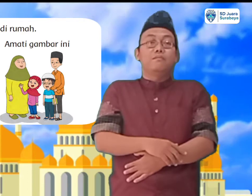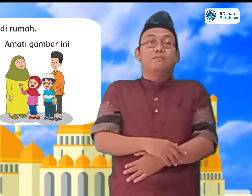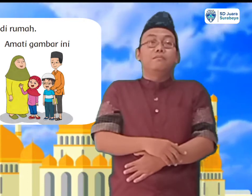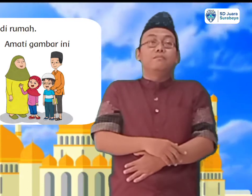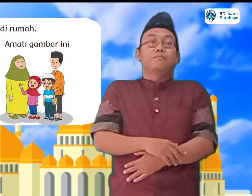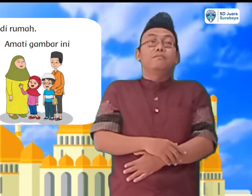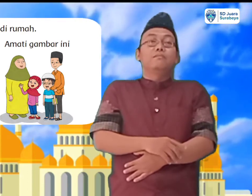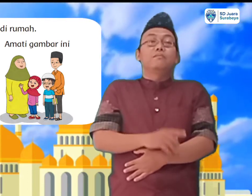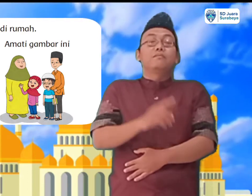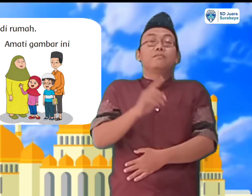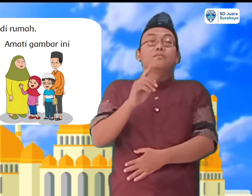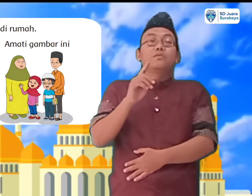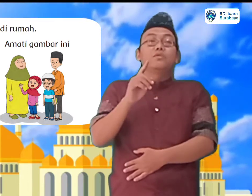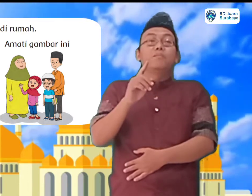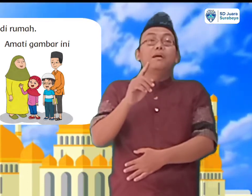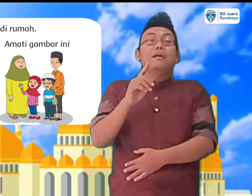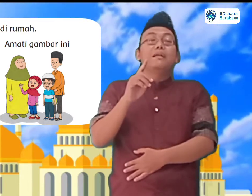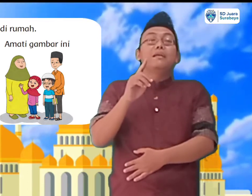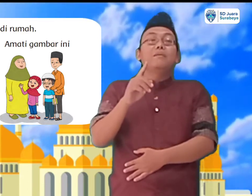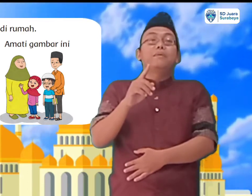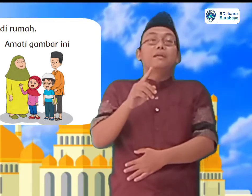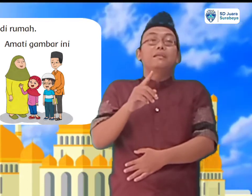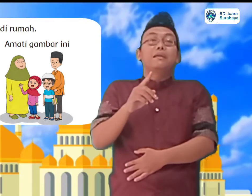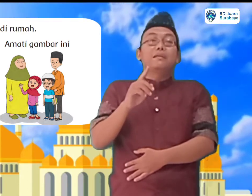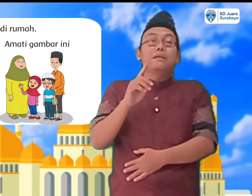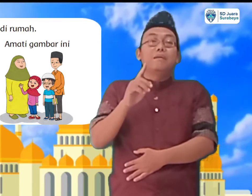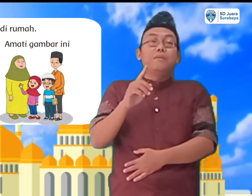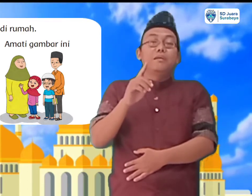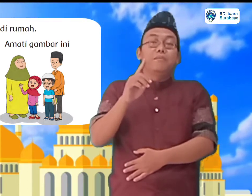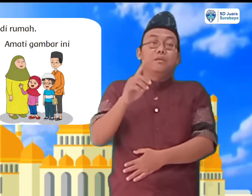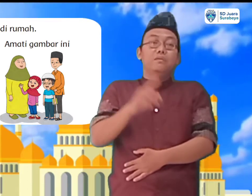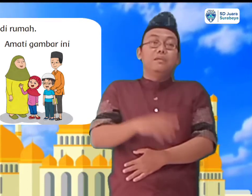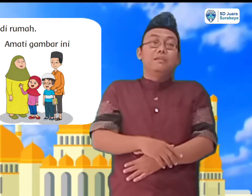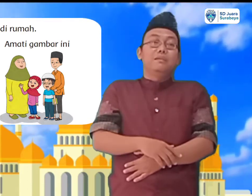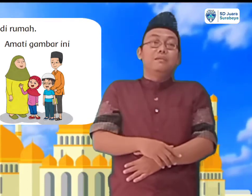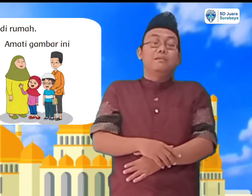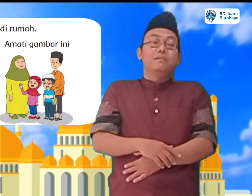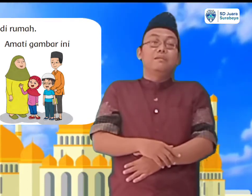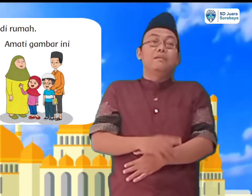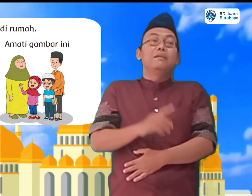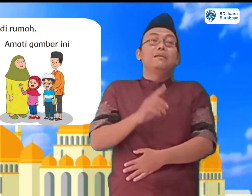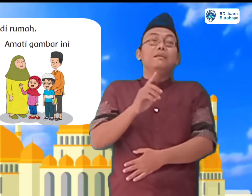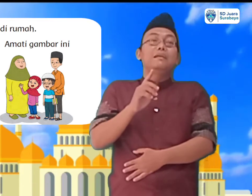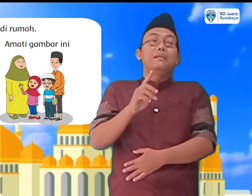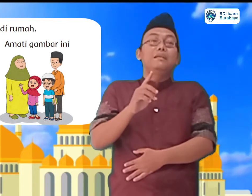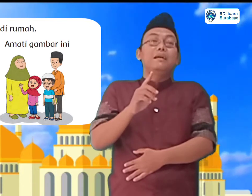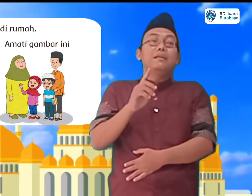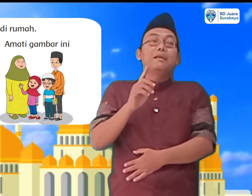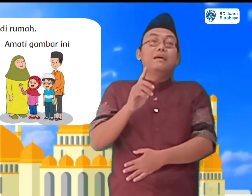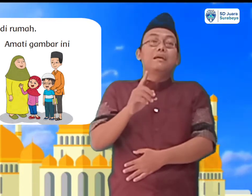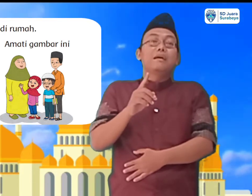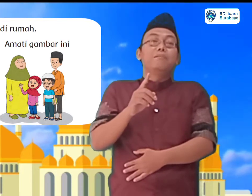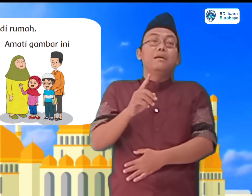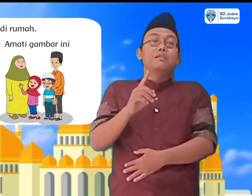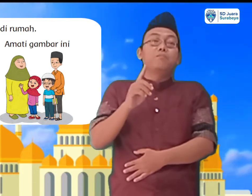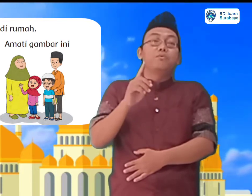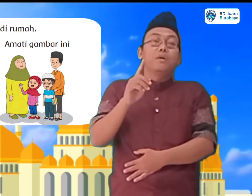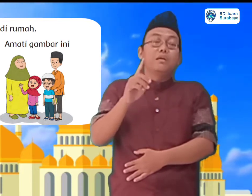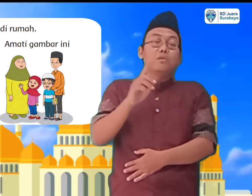Coba kalian perhatikan gambar berikut ini. Ini adalah gambar sebuah keluarga.